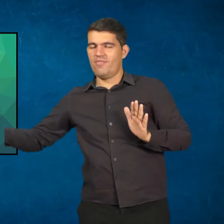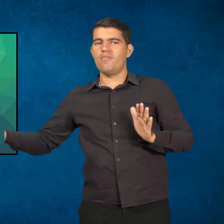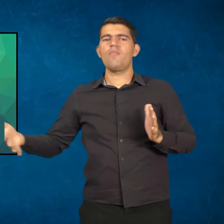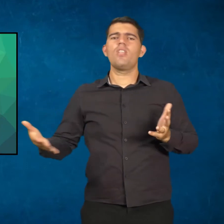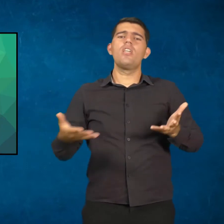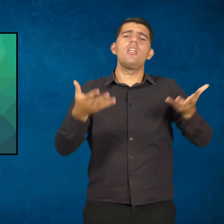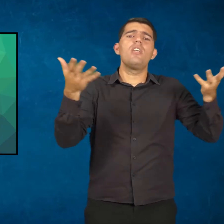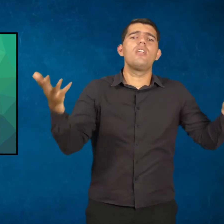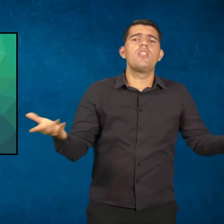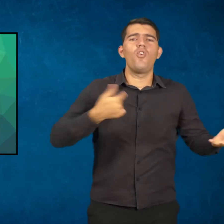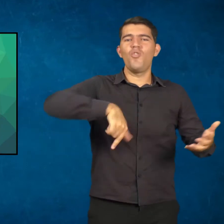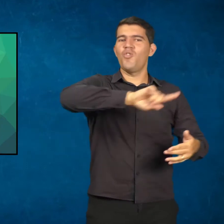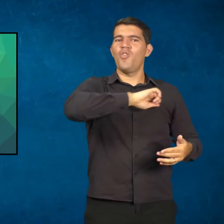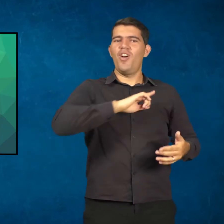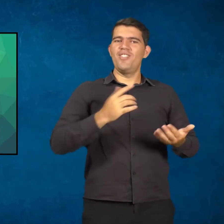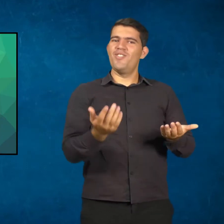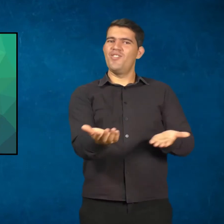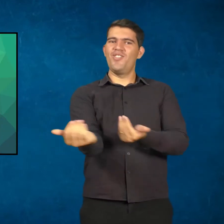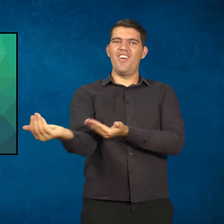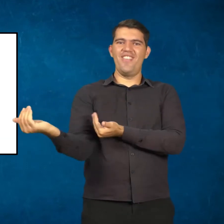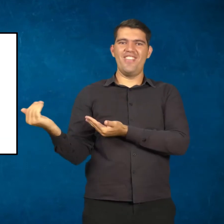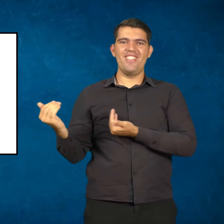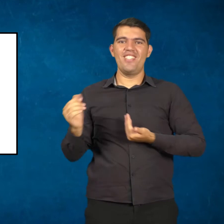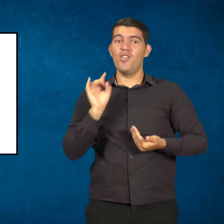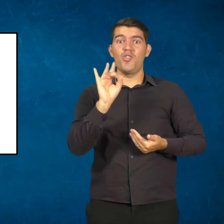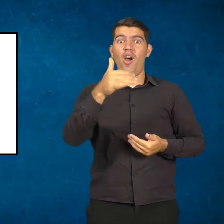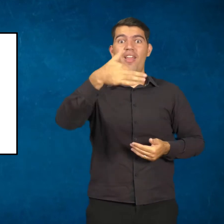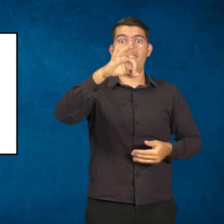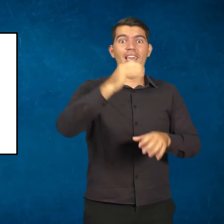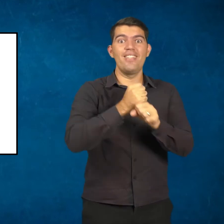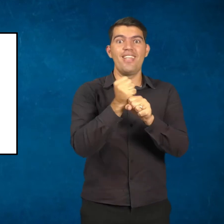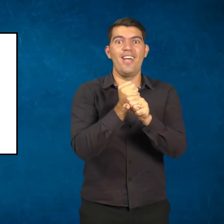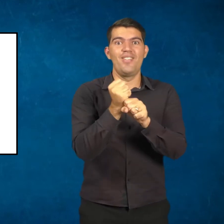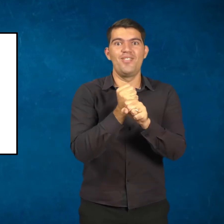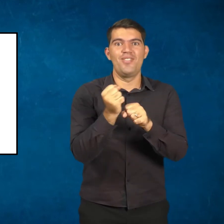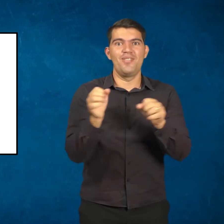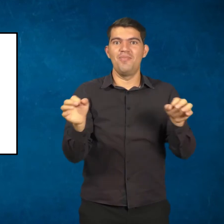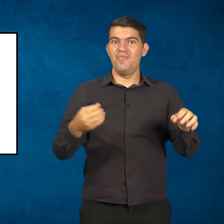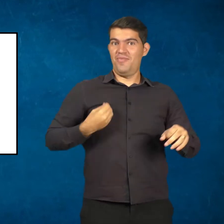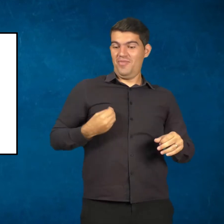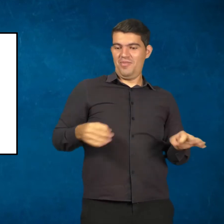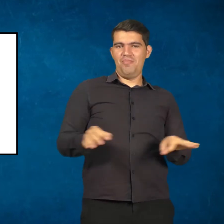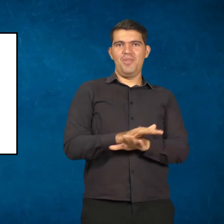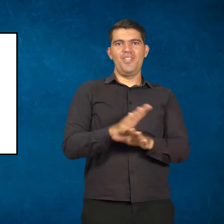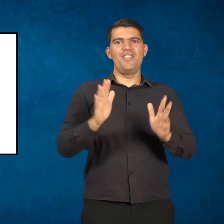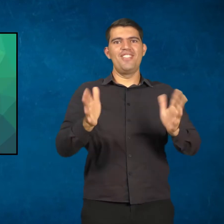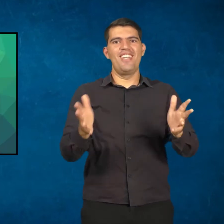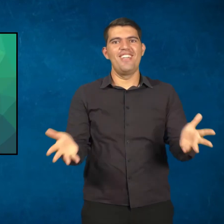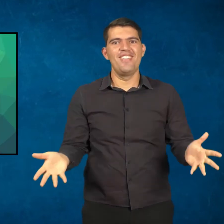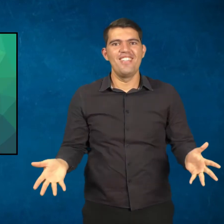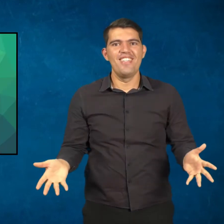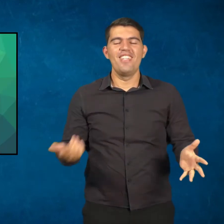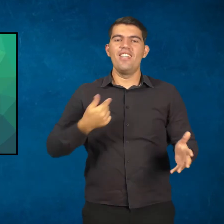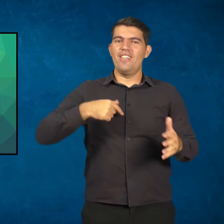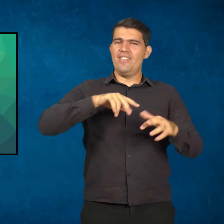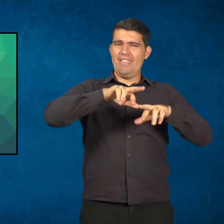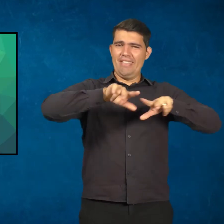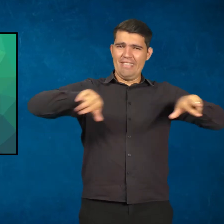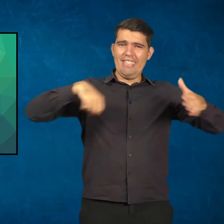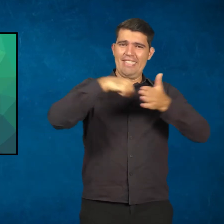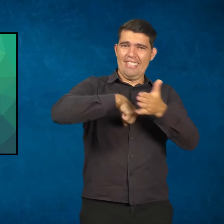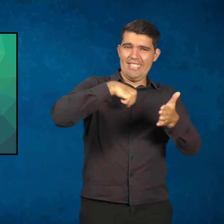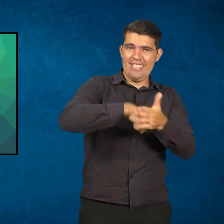Enfim, somos tão jovens, apenas 10 anos de vida e vários desafios, como este do curso